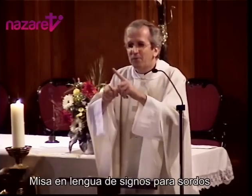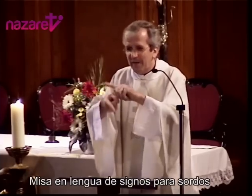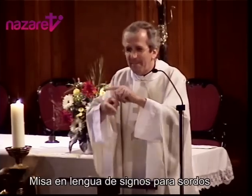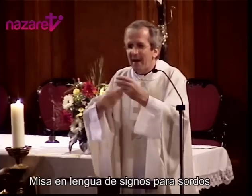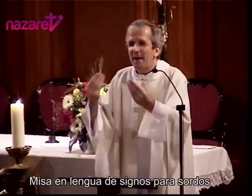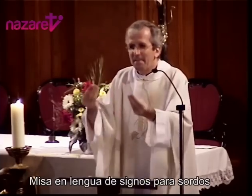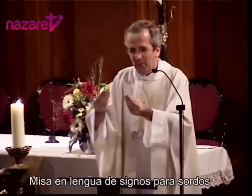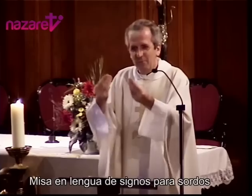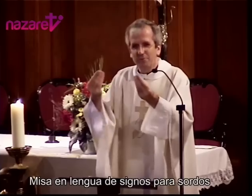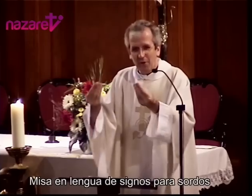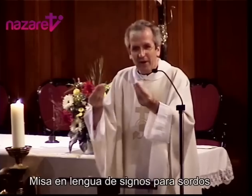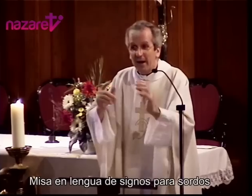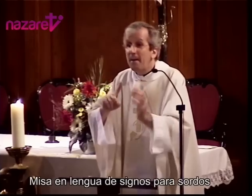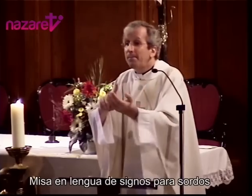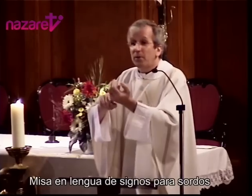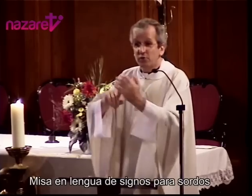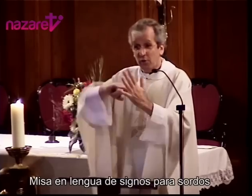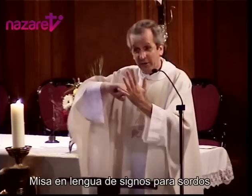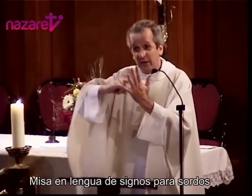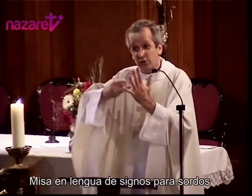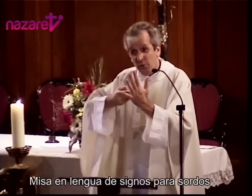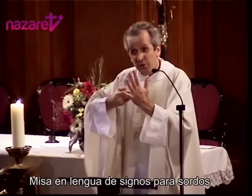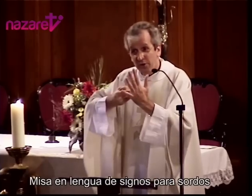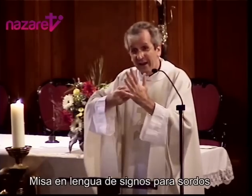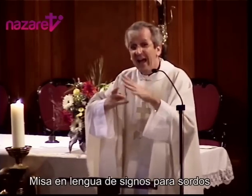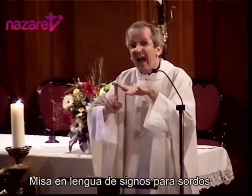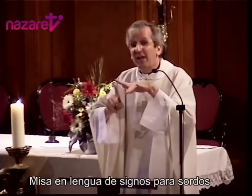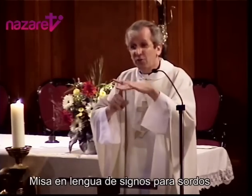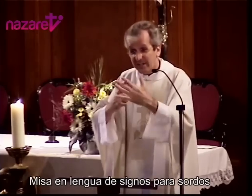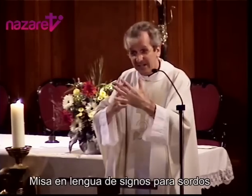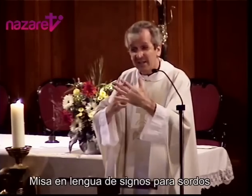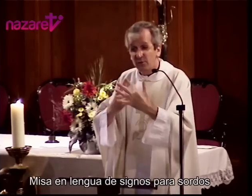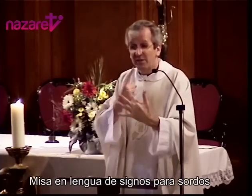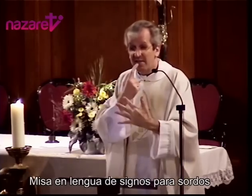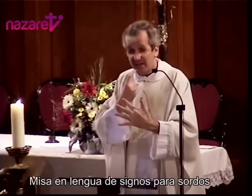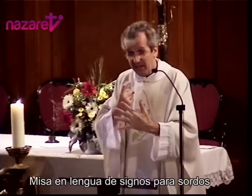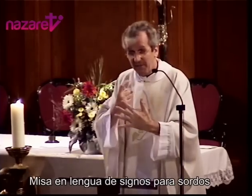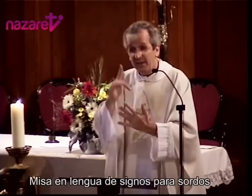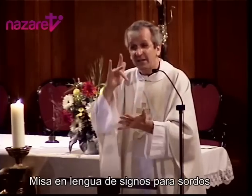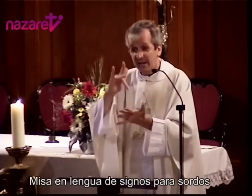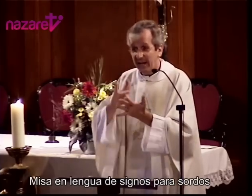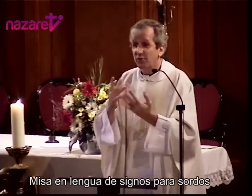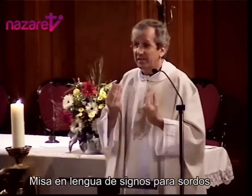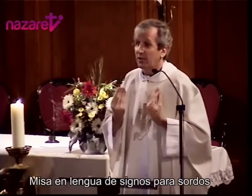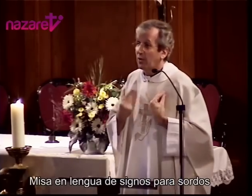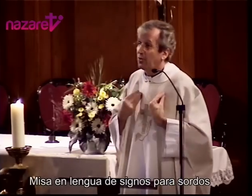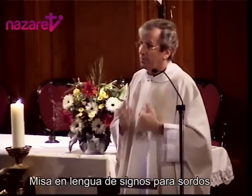cambiar, podemos mejorar, podemos encontrar solución a todas esas circunstancias difíciles que nos está tocando vivir.